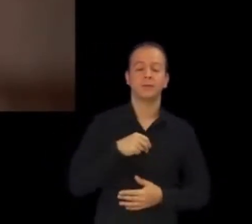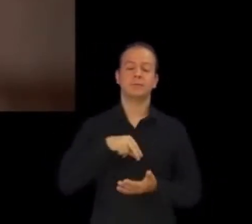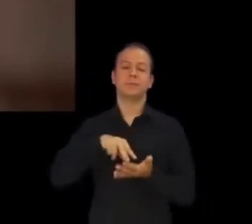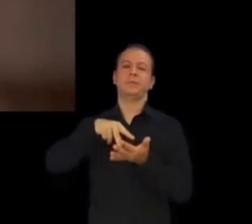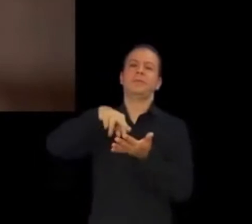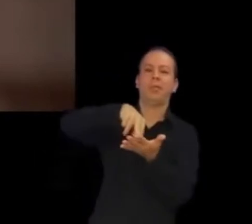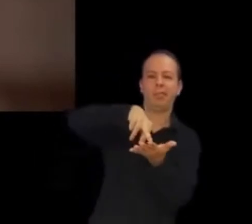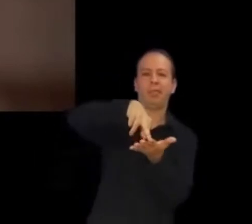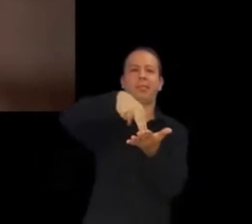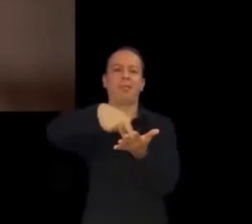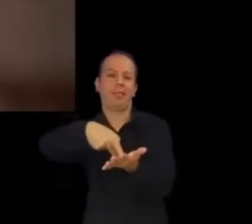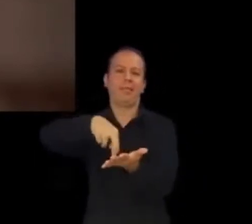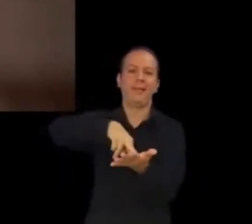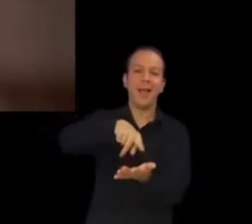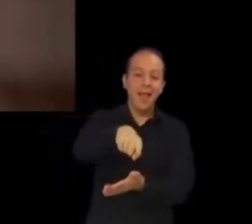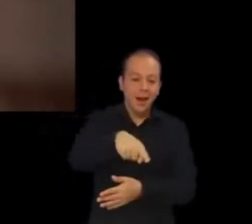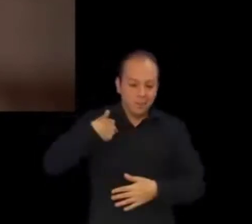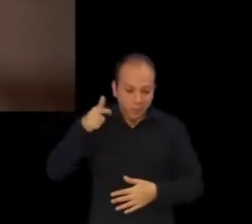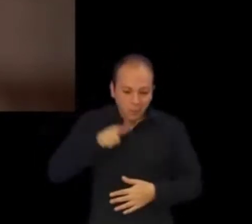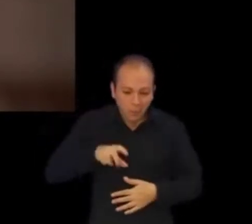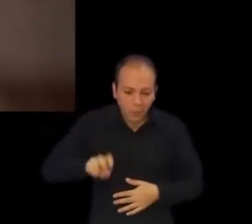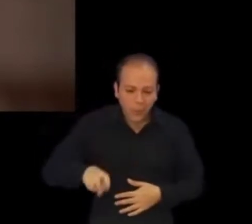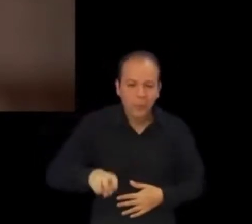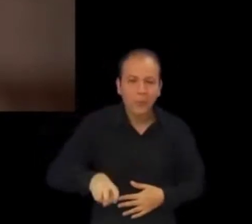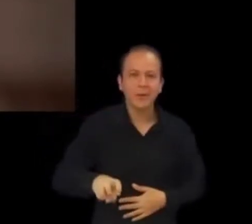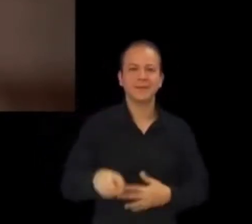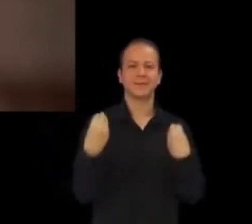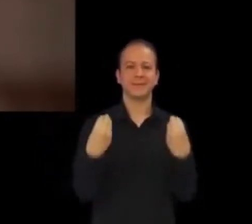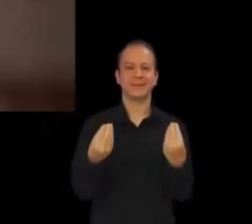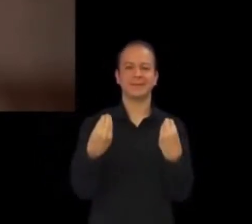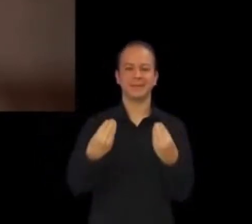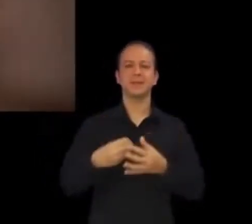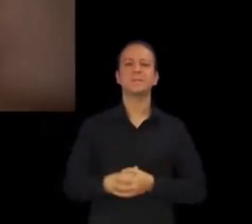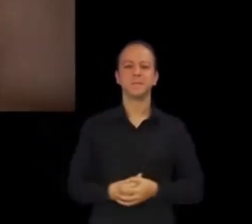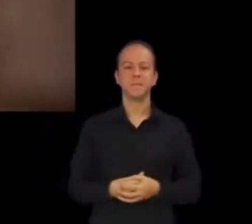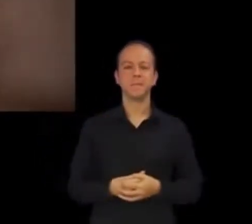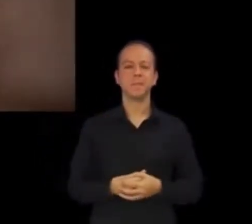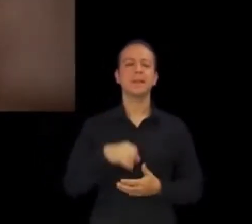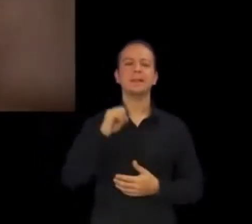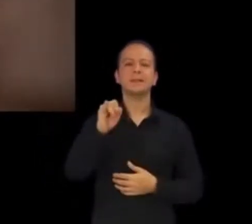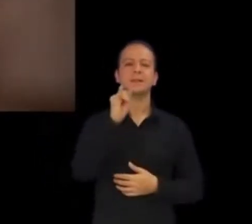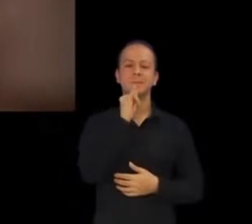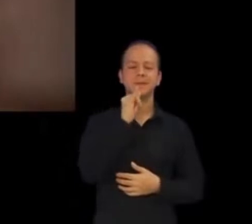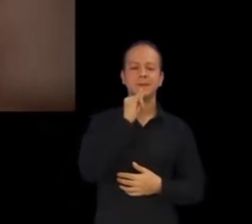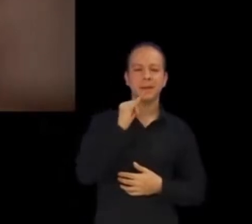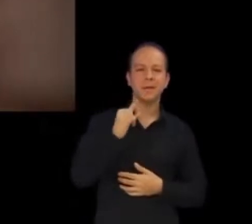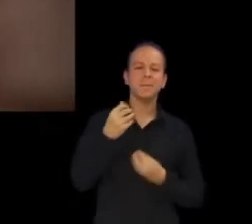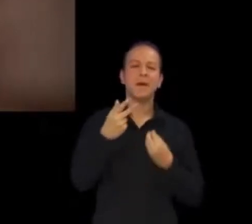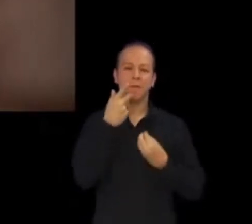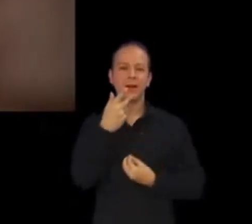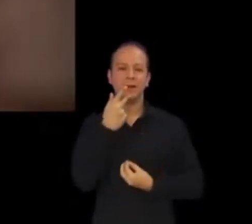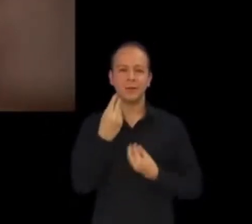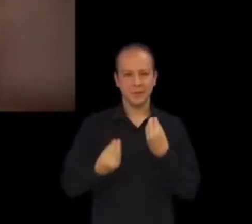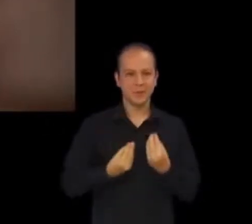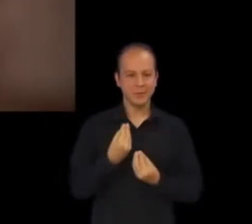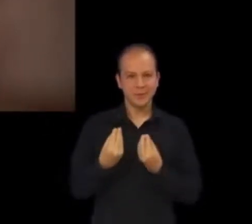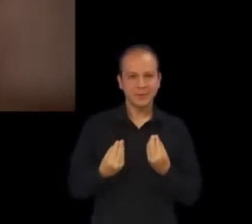gente tá aqui trançando as pernas e ela aí, né? Xavier Cooper. Cientificamente falando, assim, se você perde